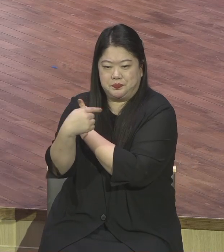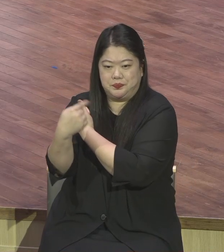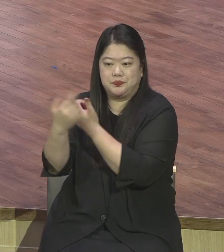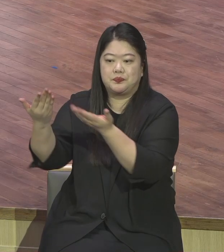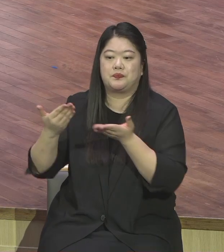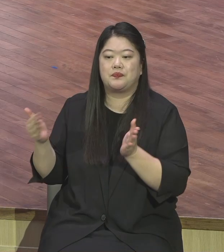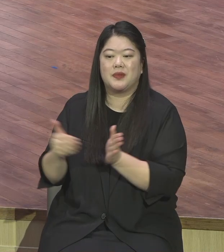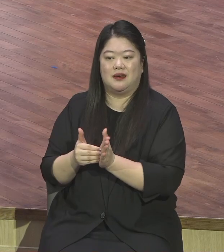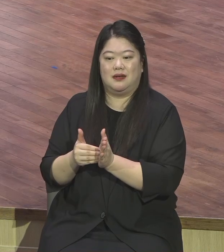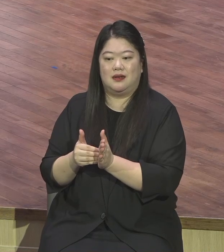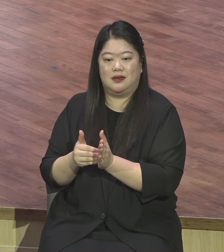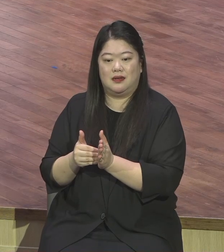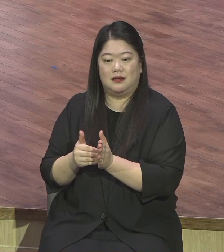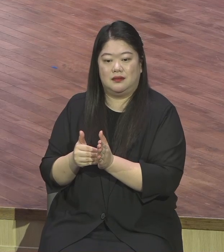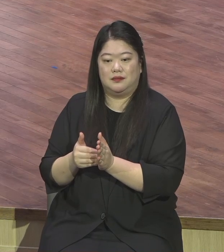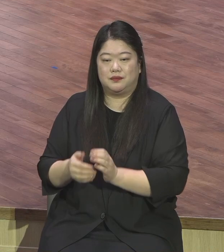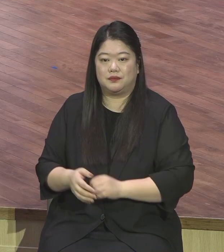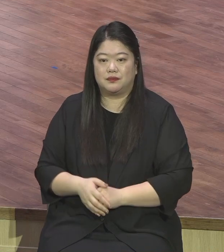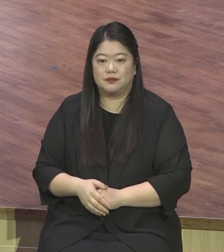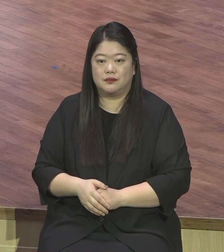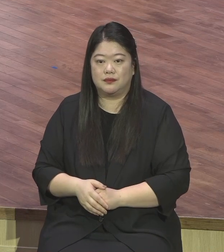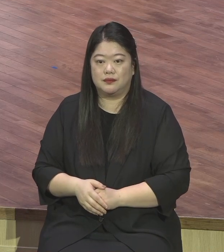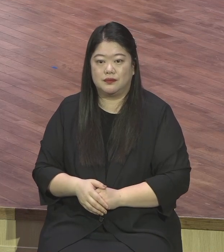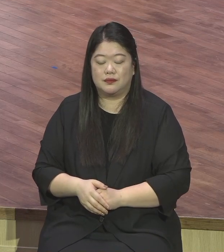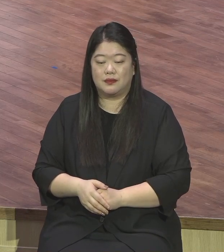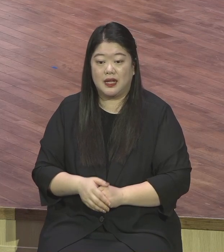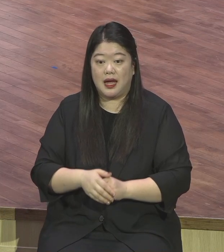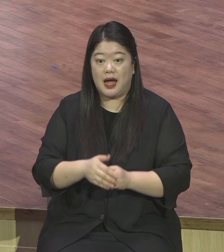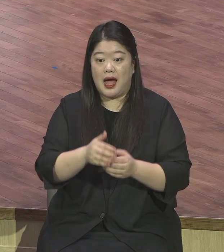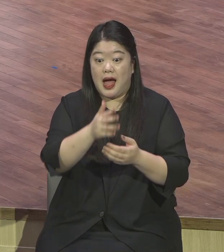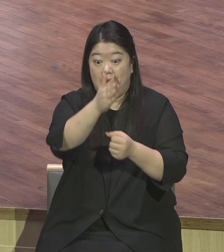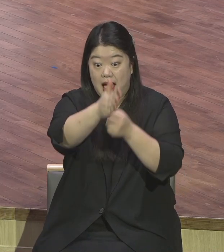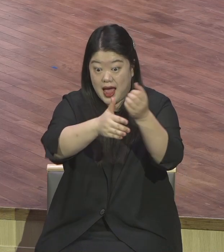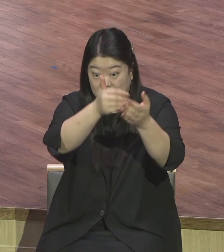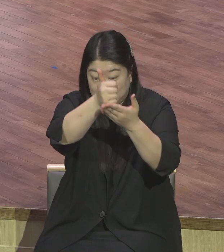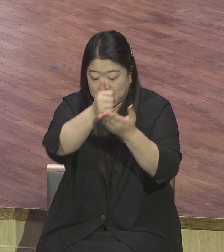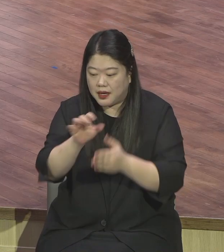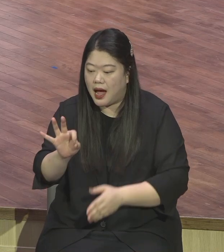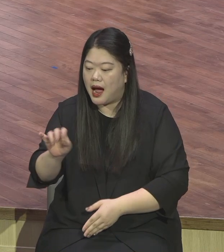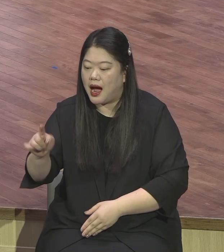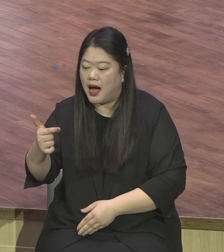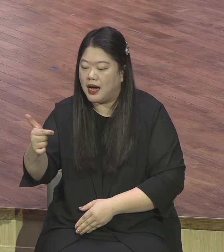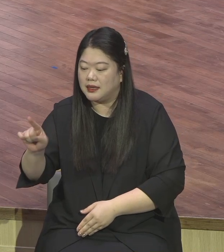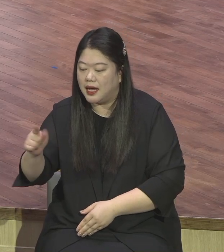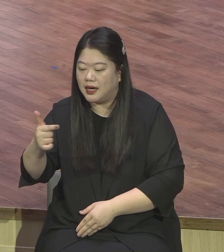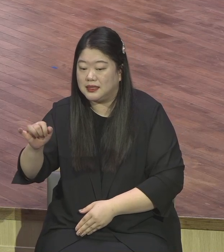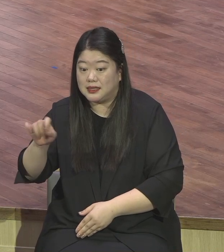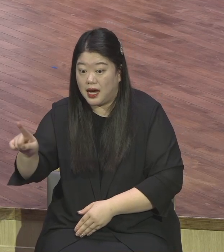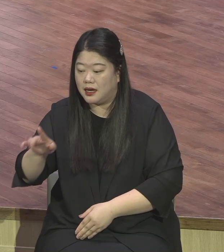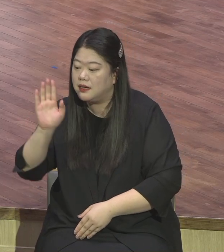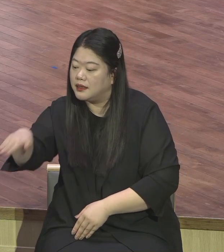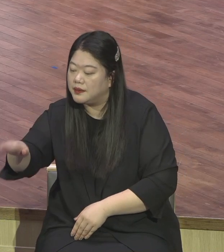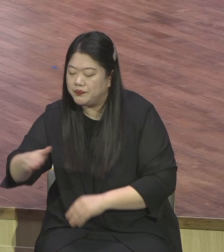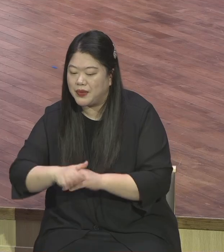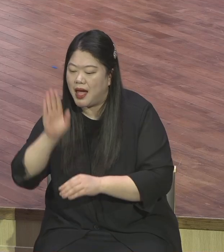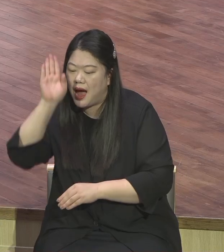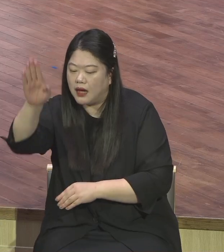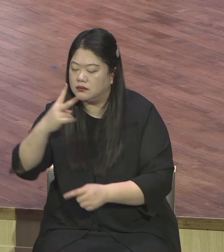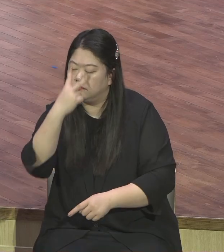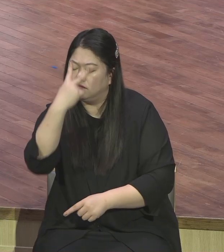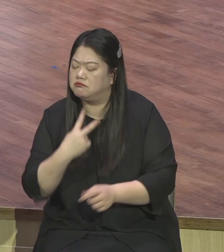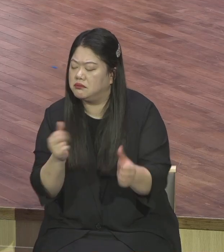주께서 환상 중에 아나니에게 바울을 팀사역하라는 명령을 내립니다.